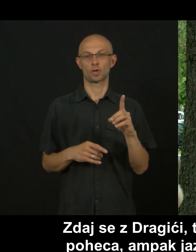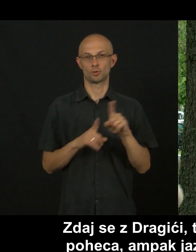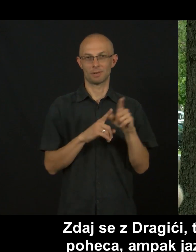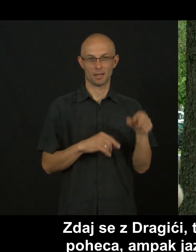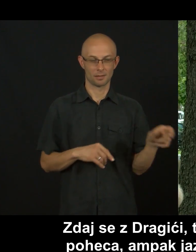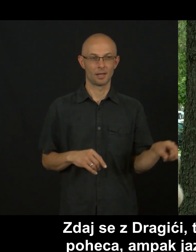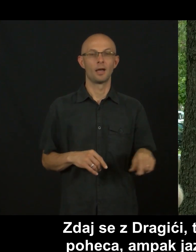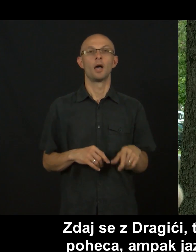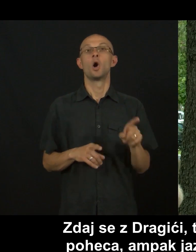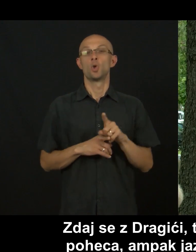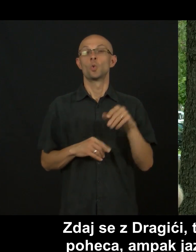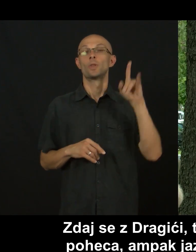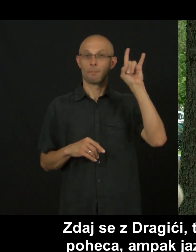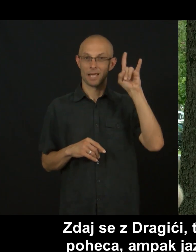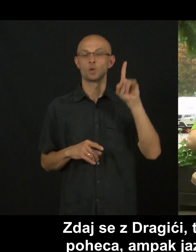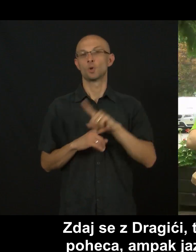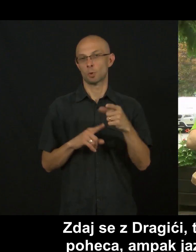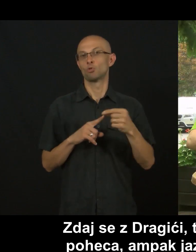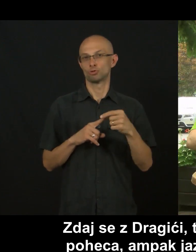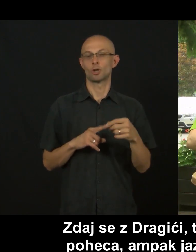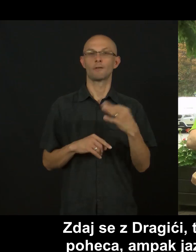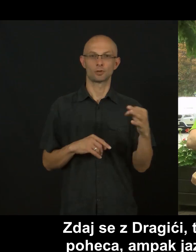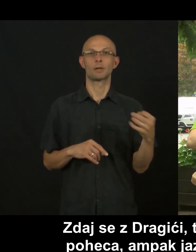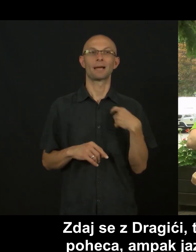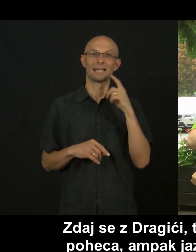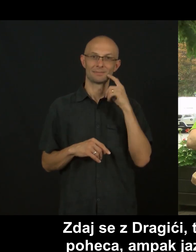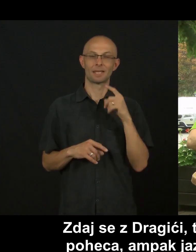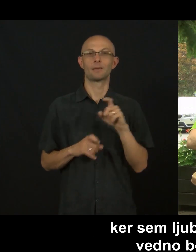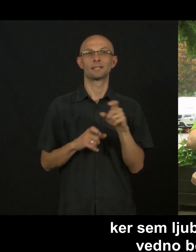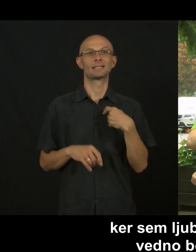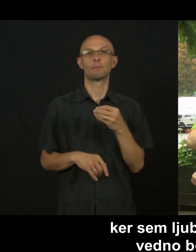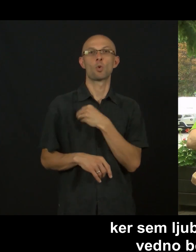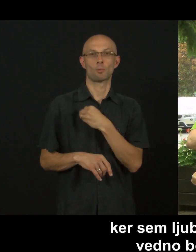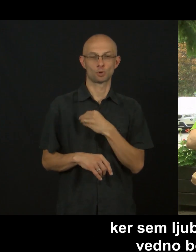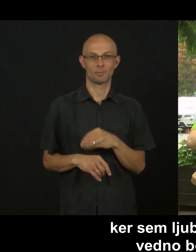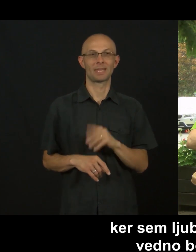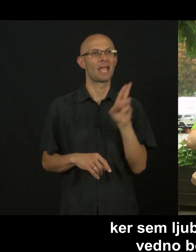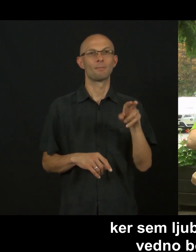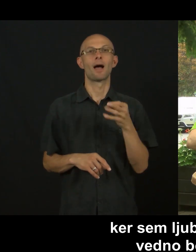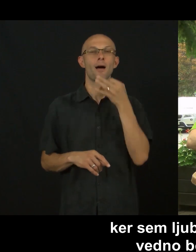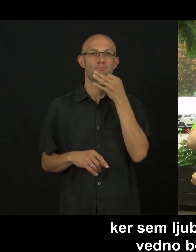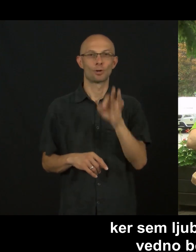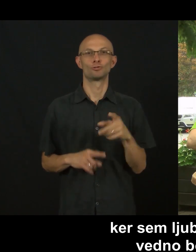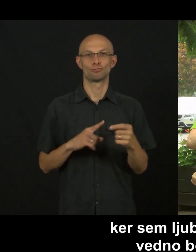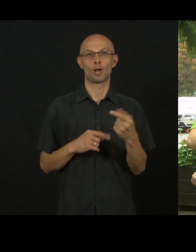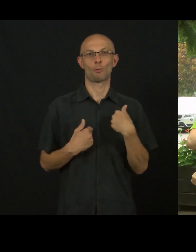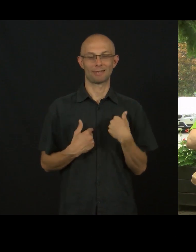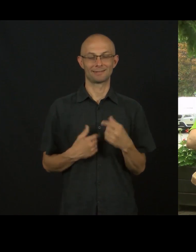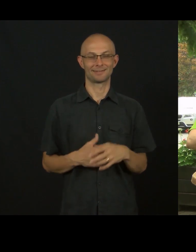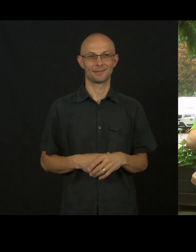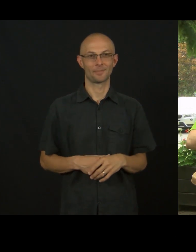Dragiči, tudi Miha Zupan, kdaj se kaj poheca, ampak jaz se ne smejim zaradi tega, ker sem ljubosumen, ker ima vedno boljše fore, kot